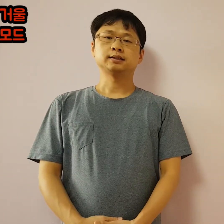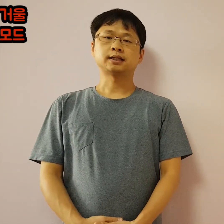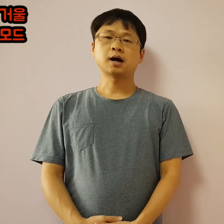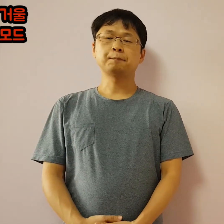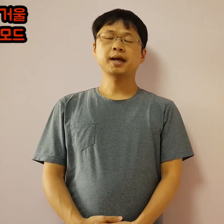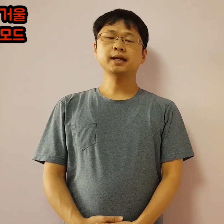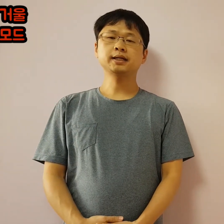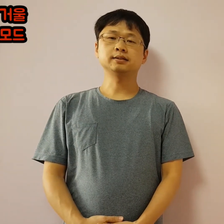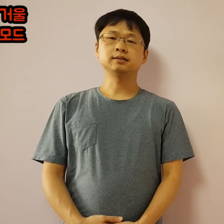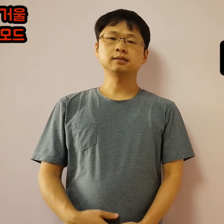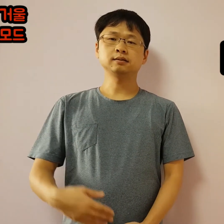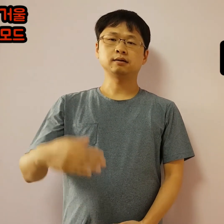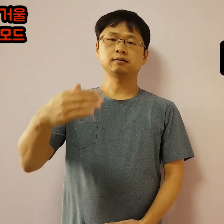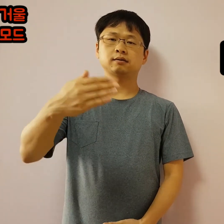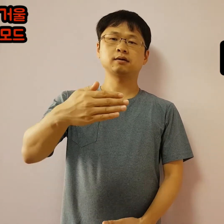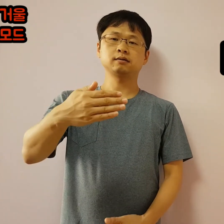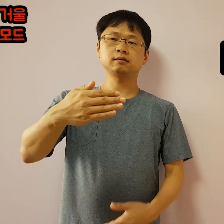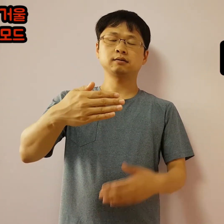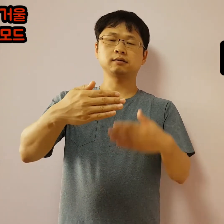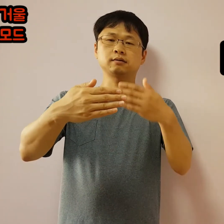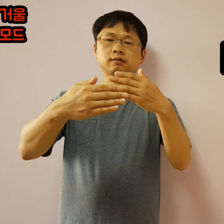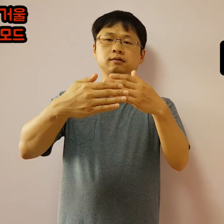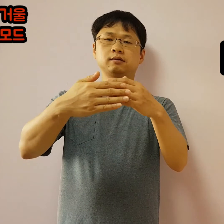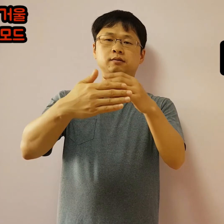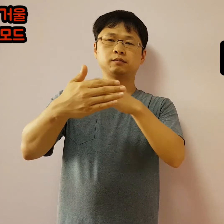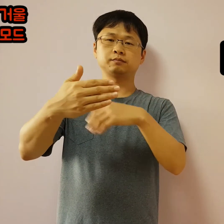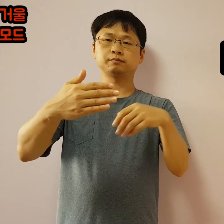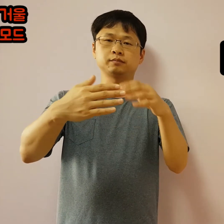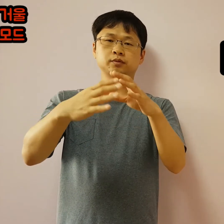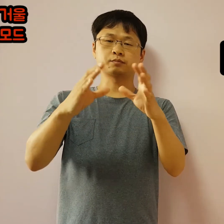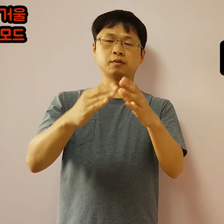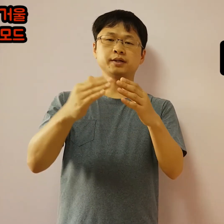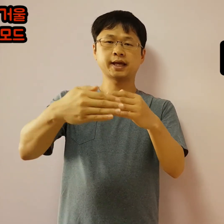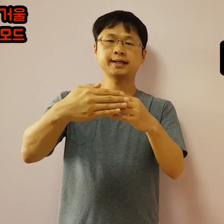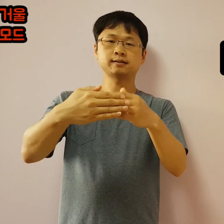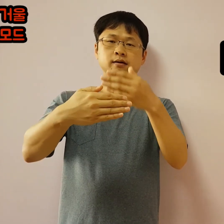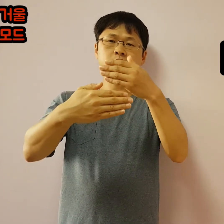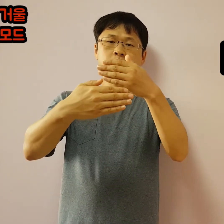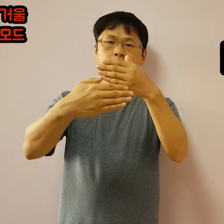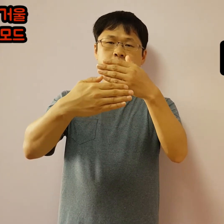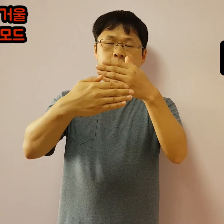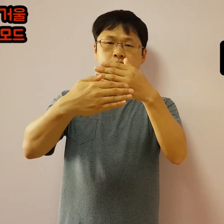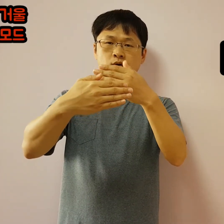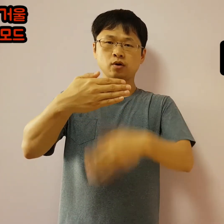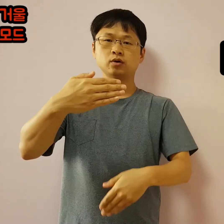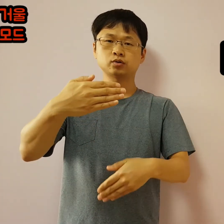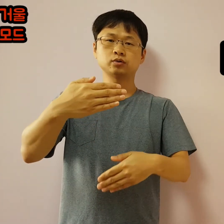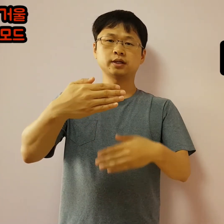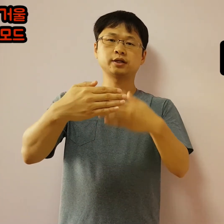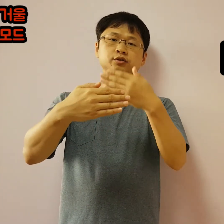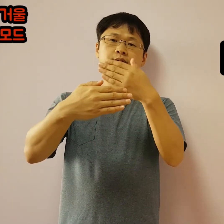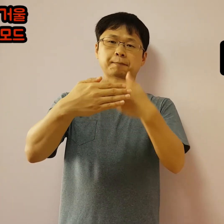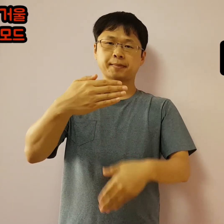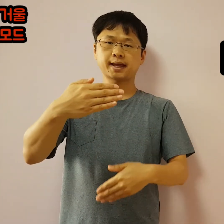자, 다음 빼기는 어떤 범위 내에서 아래로 손을 내려줍니다.